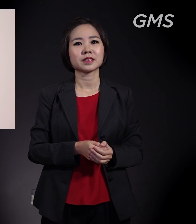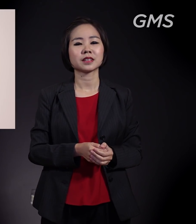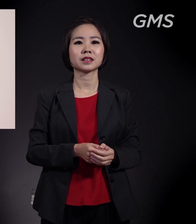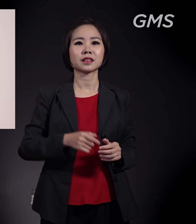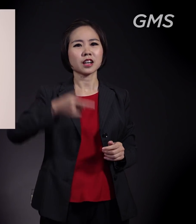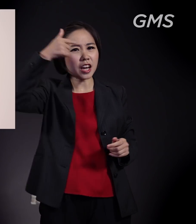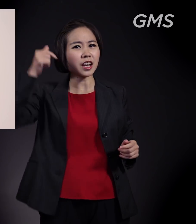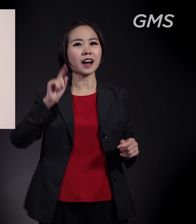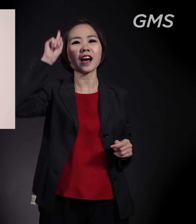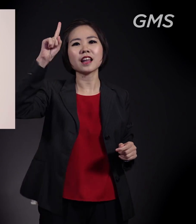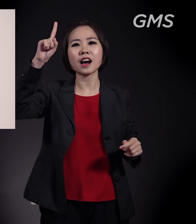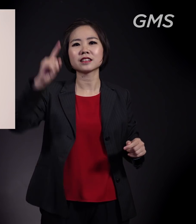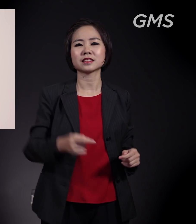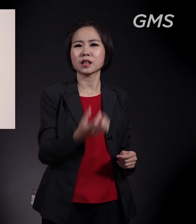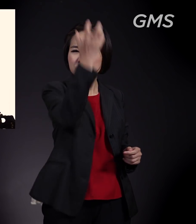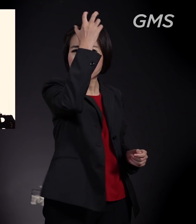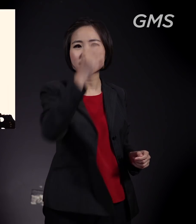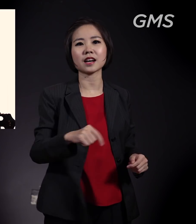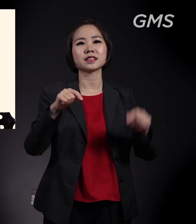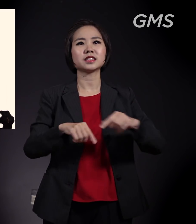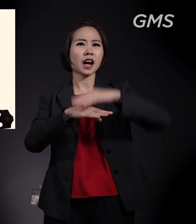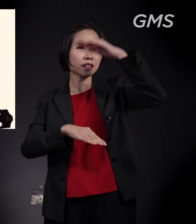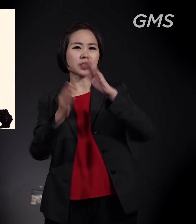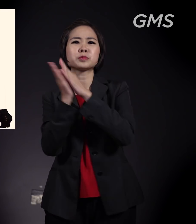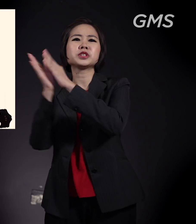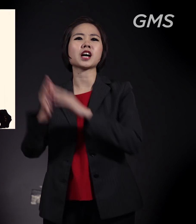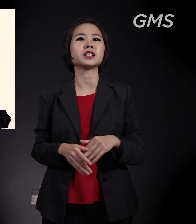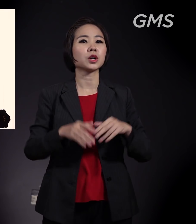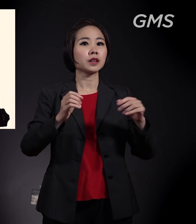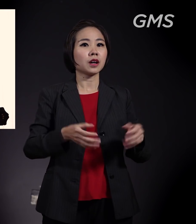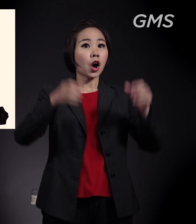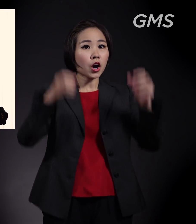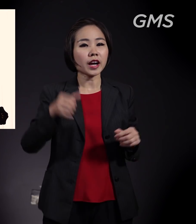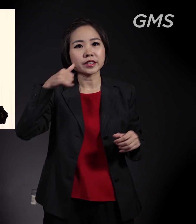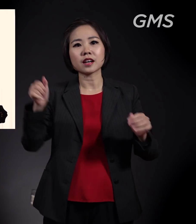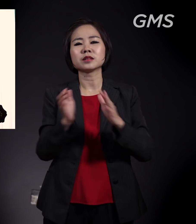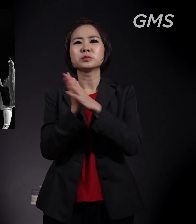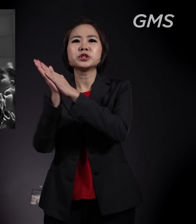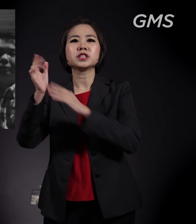Karena Allah bertata di atas pujian. Siapa memuji, Allah mengatasi hidupnya.